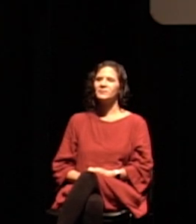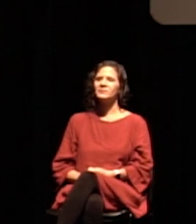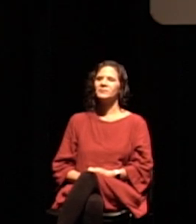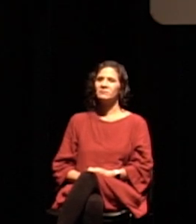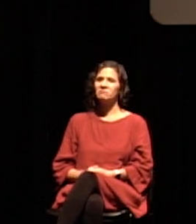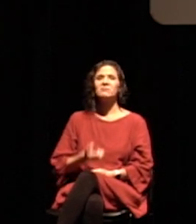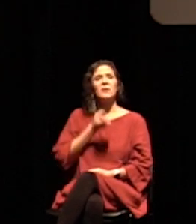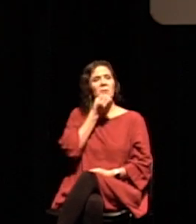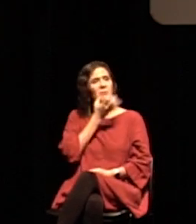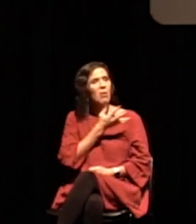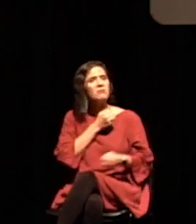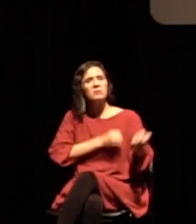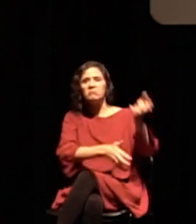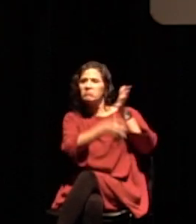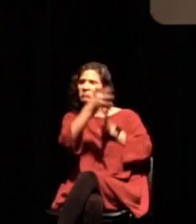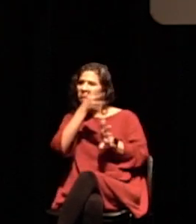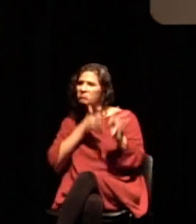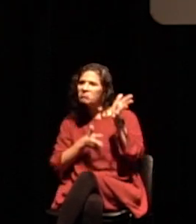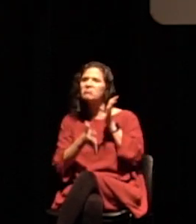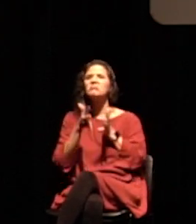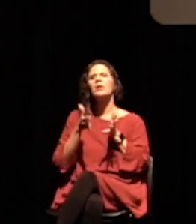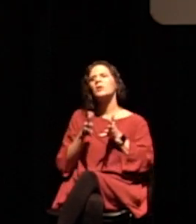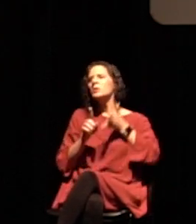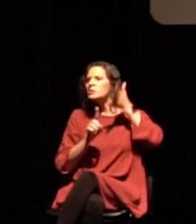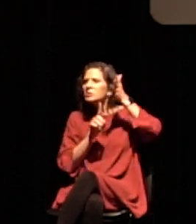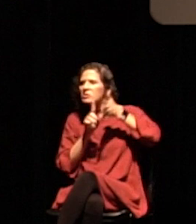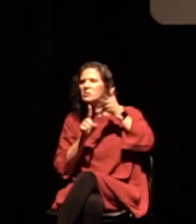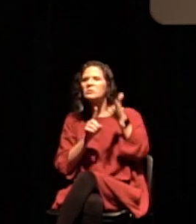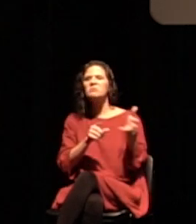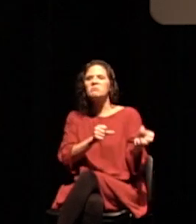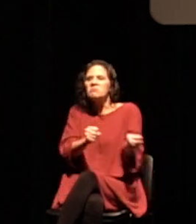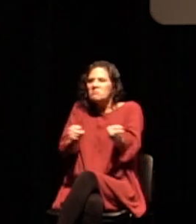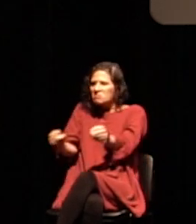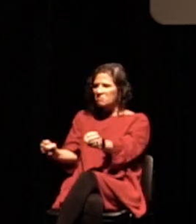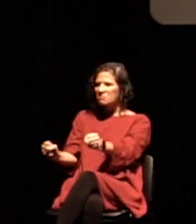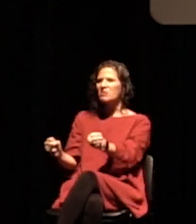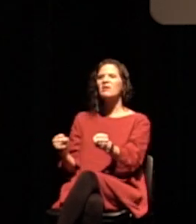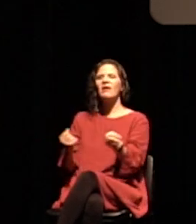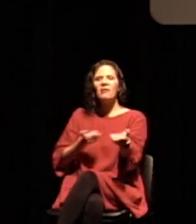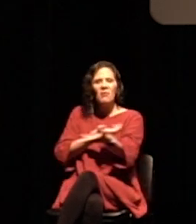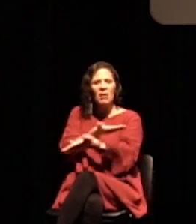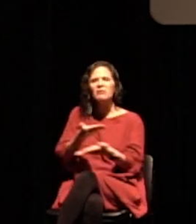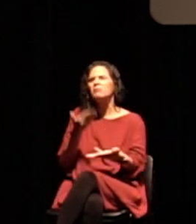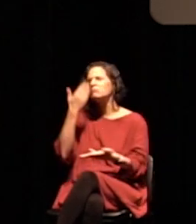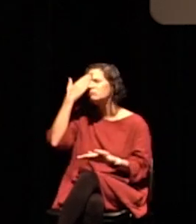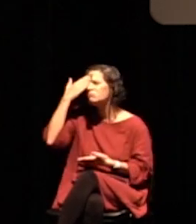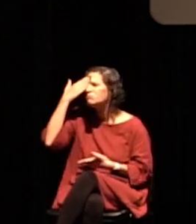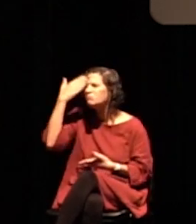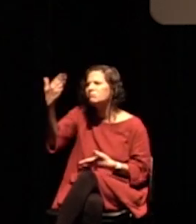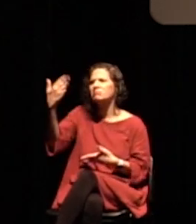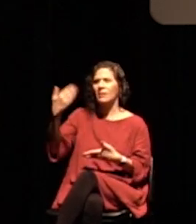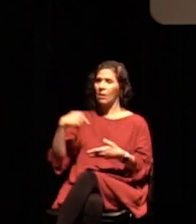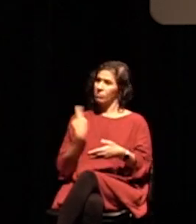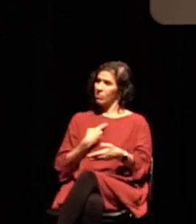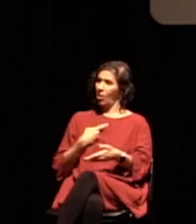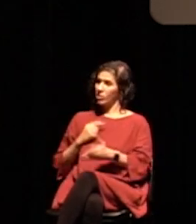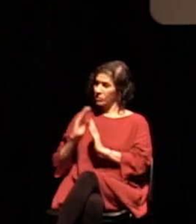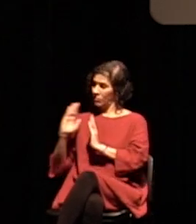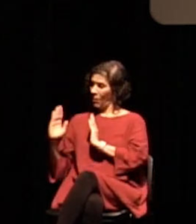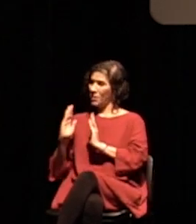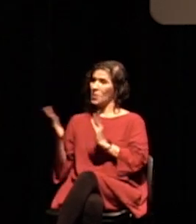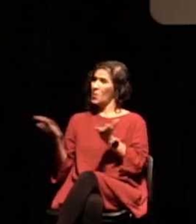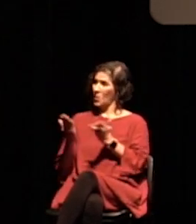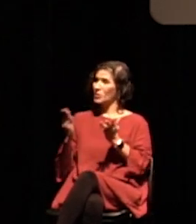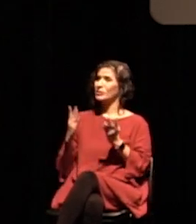Que bom ouvir as suas palavras em discurso direto e poder, neste momento, compartilhá-las. Temos vivido momentos muito bonitos